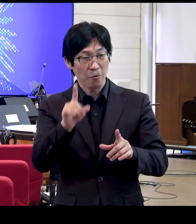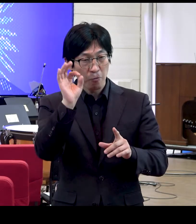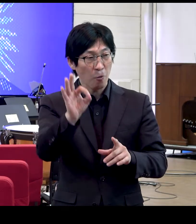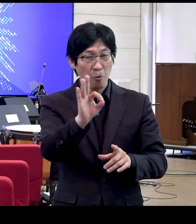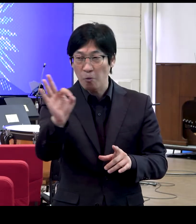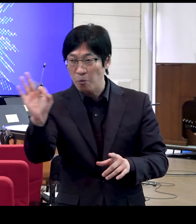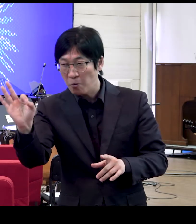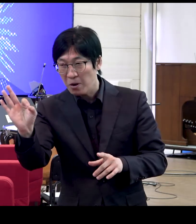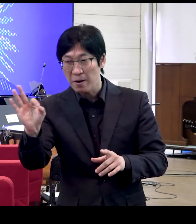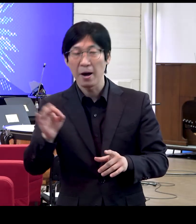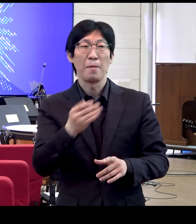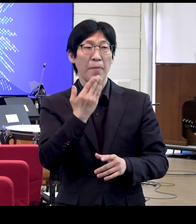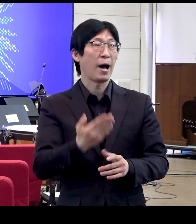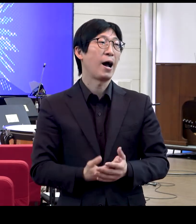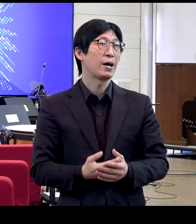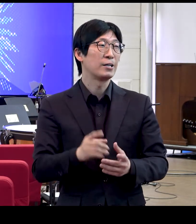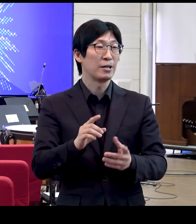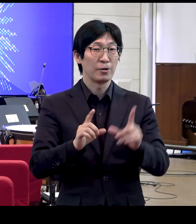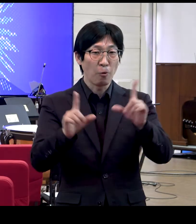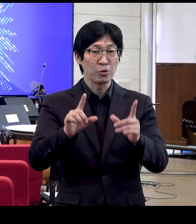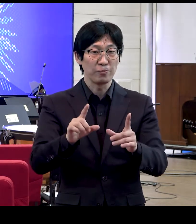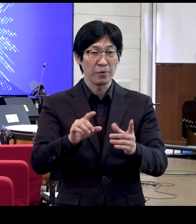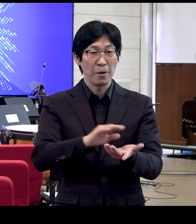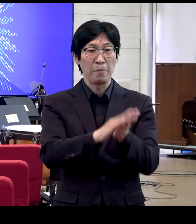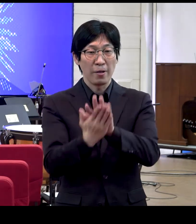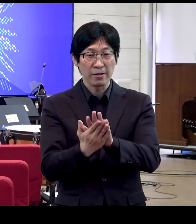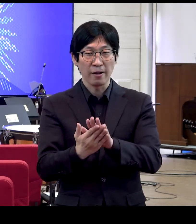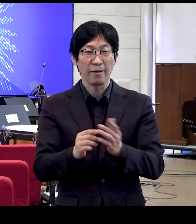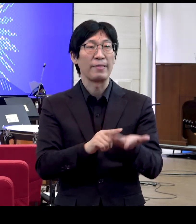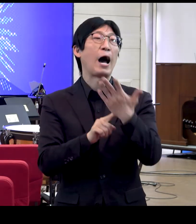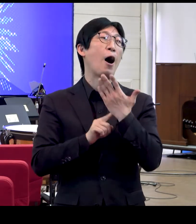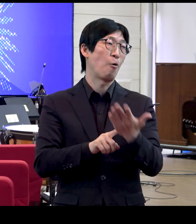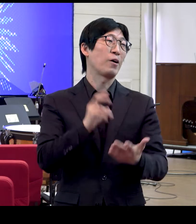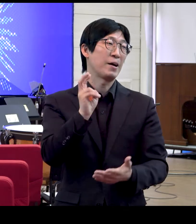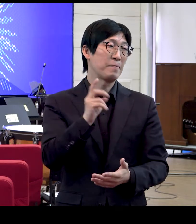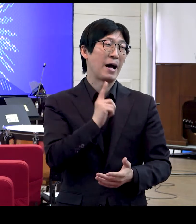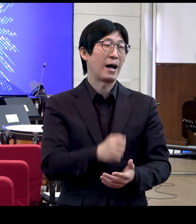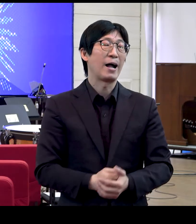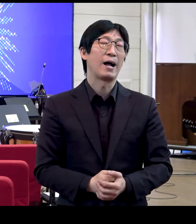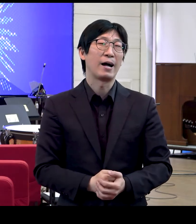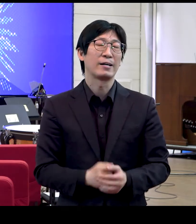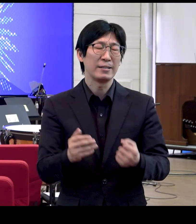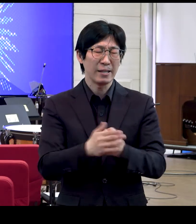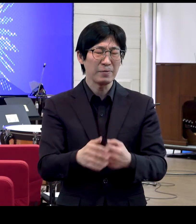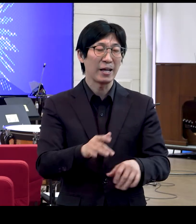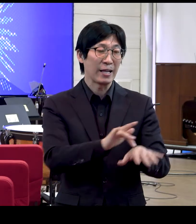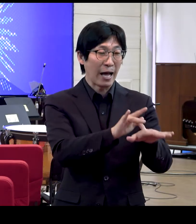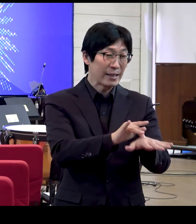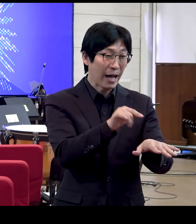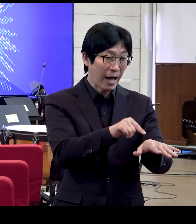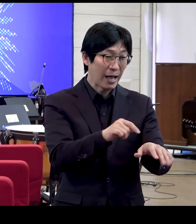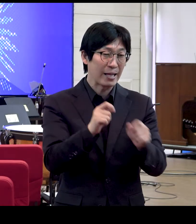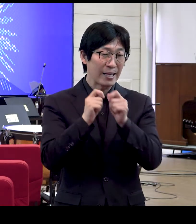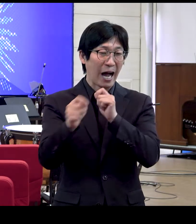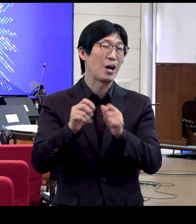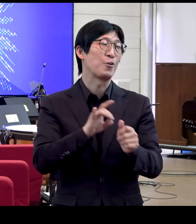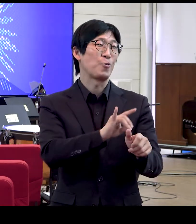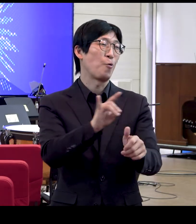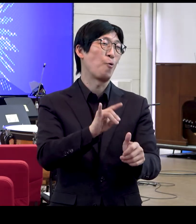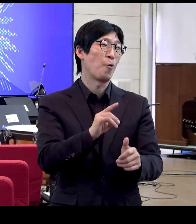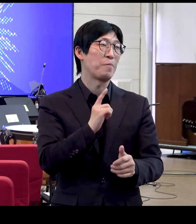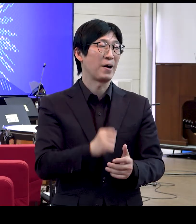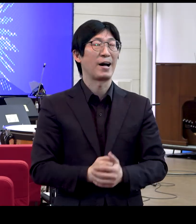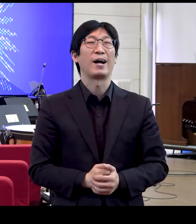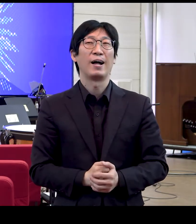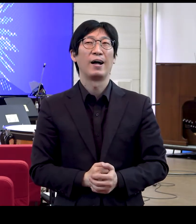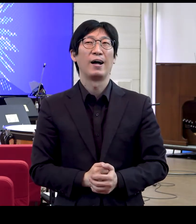있어요. 정말 우리의 약점을 귀신같이 알아요. 그래서 무서운 거예요. 그래서 힘든 거예요. 그래서